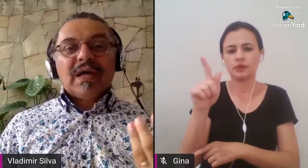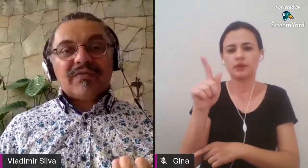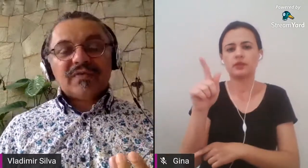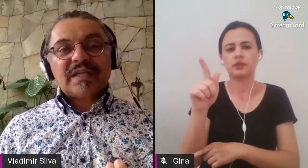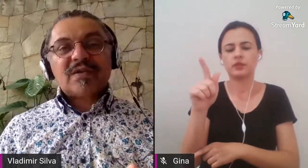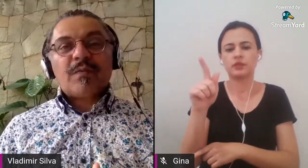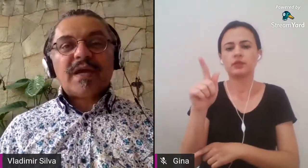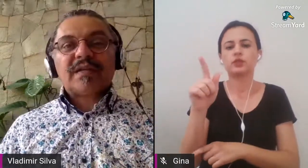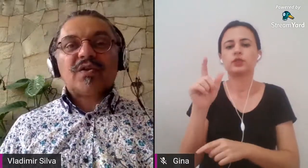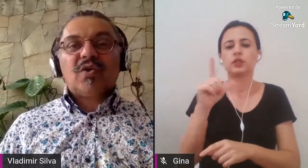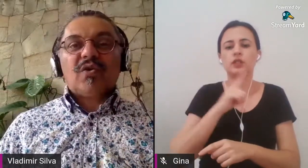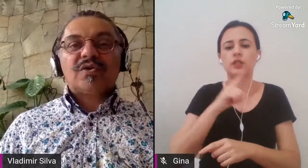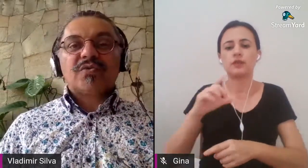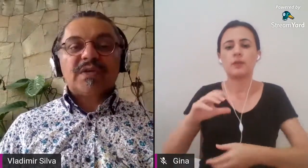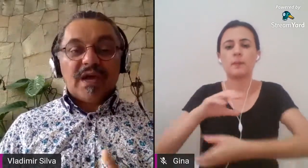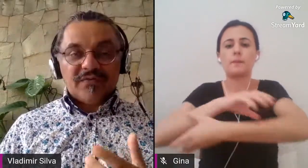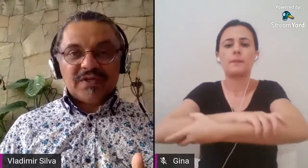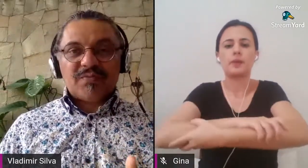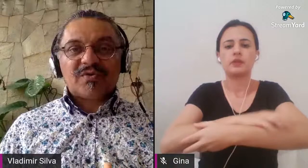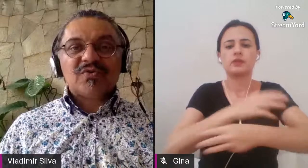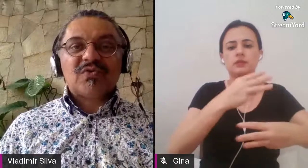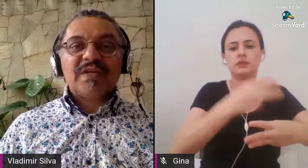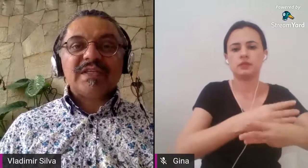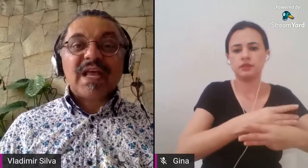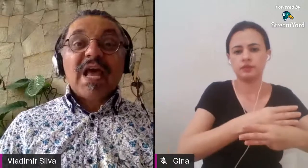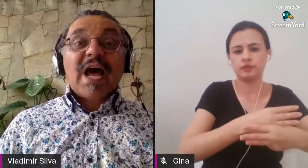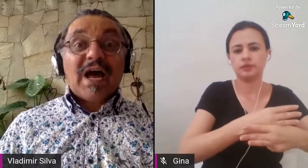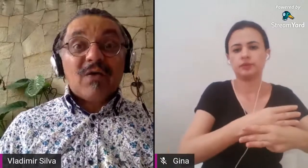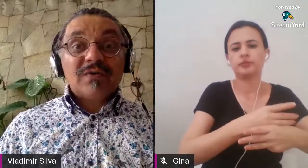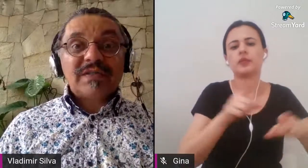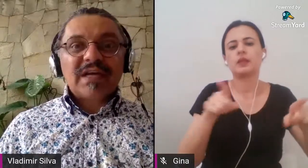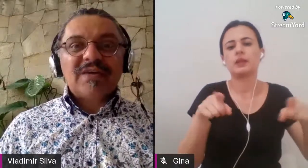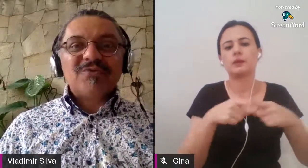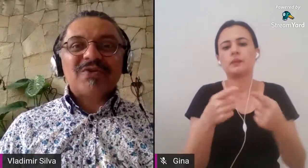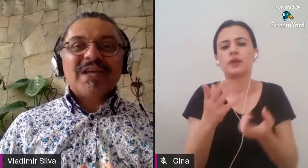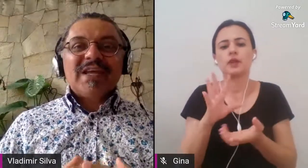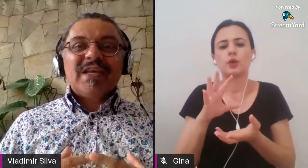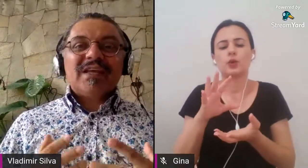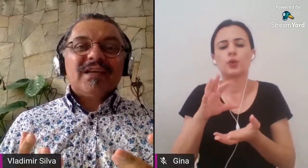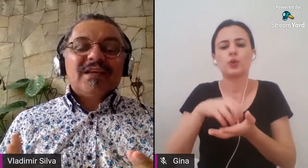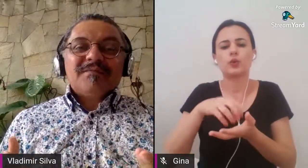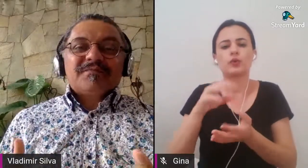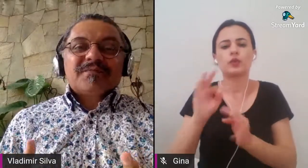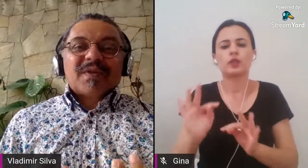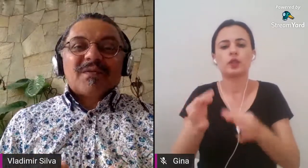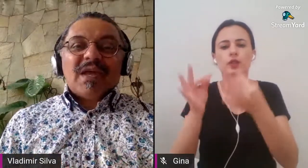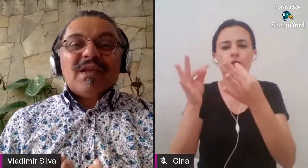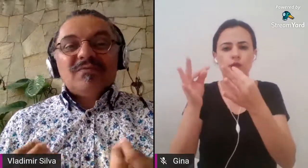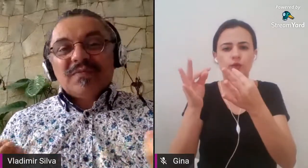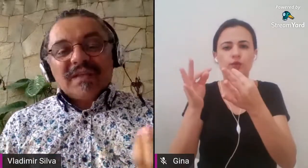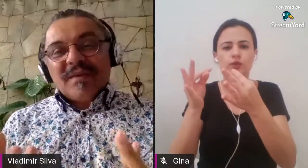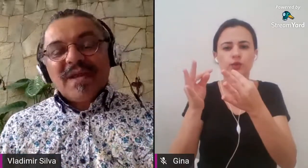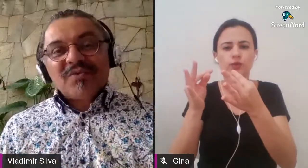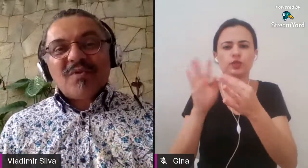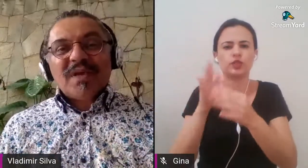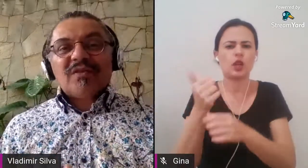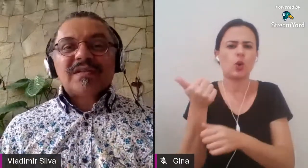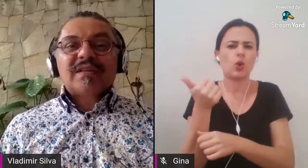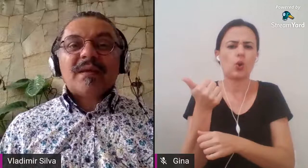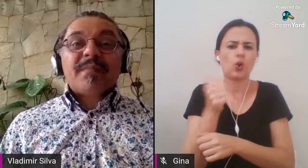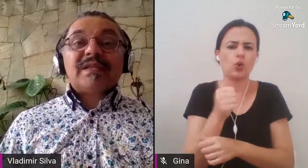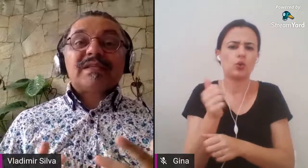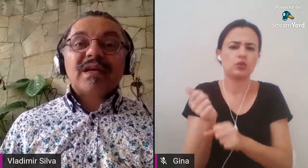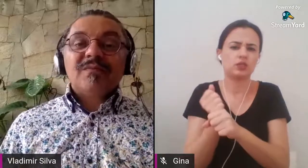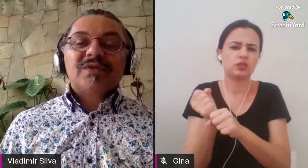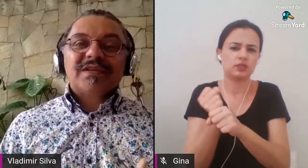Estadual, a Fundação Parque Tecnológico e a Afins Produções, há 11 anos, e que, em determinado